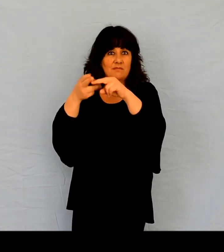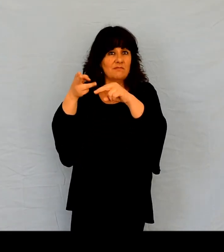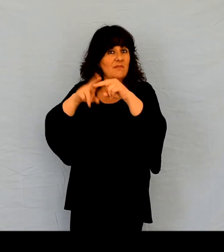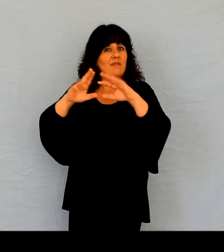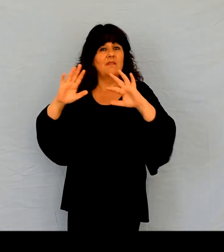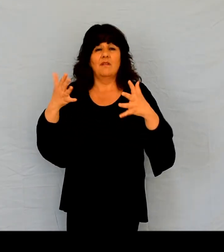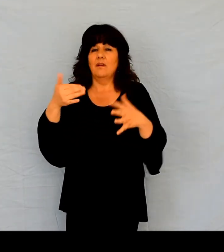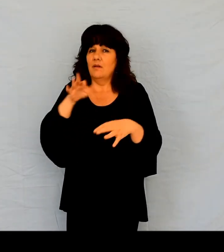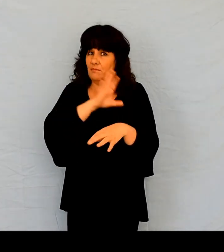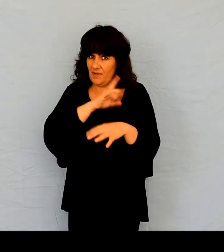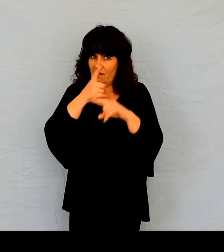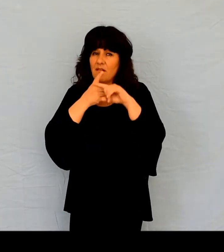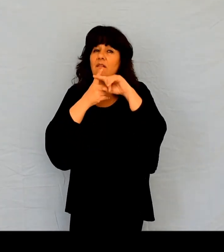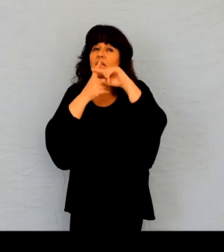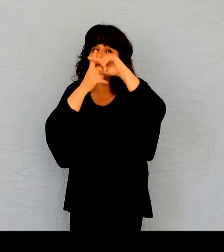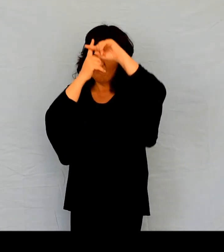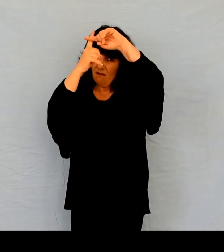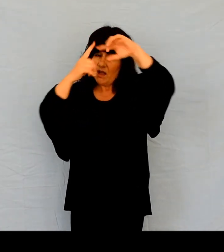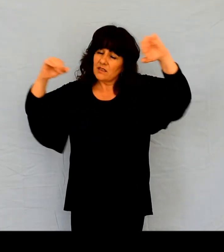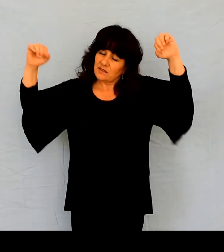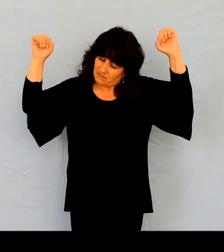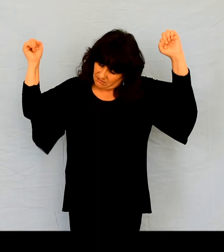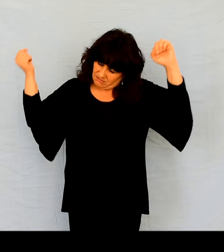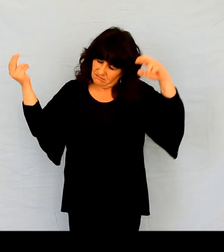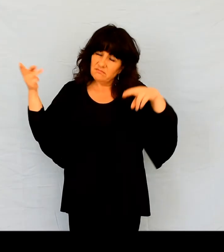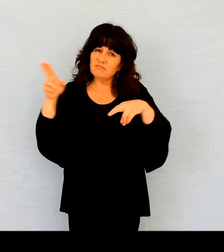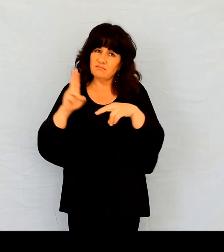C'est pourquoi Dieu l'a exalté.